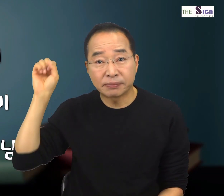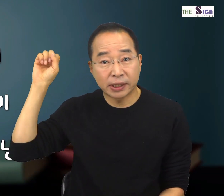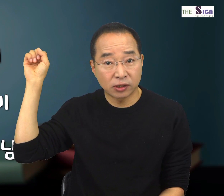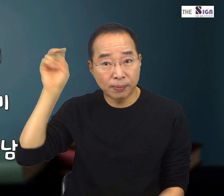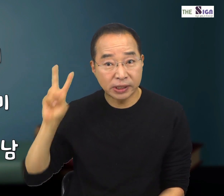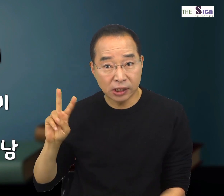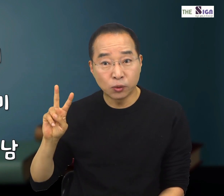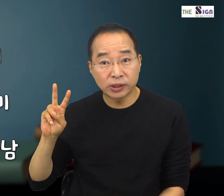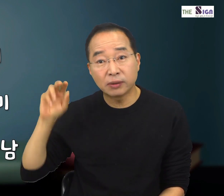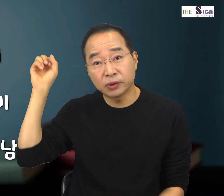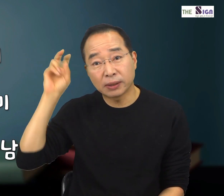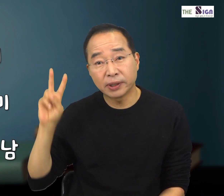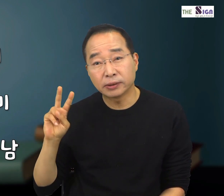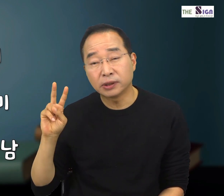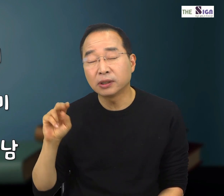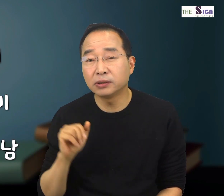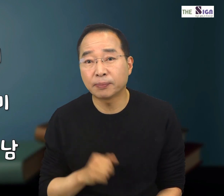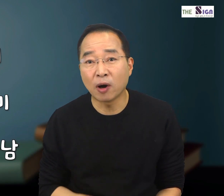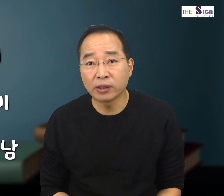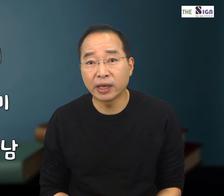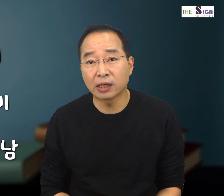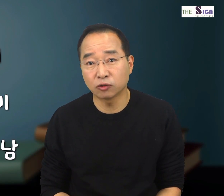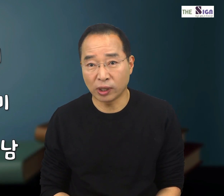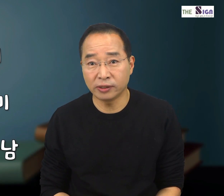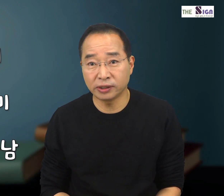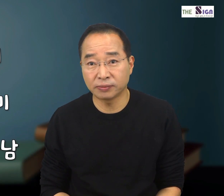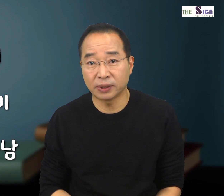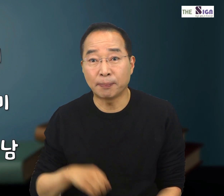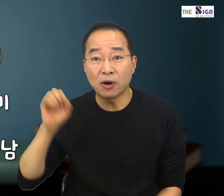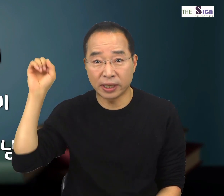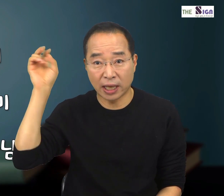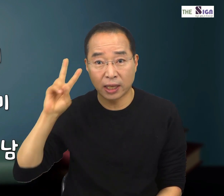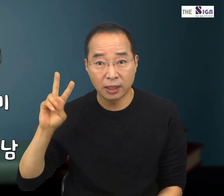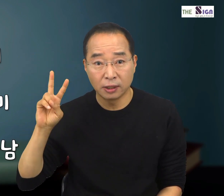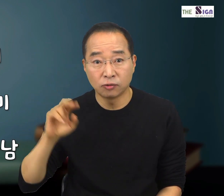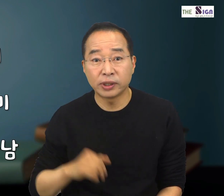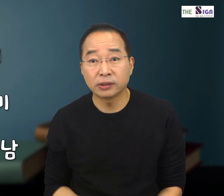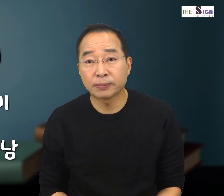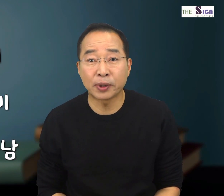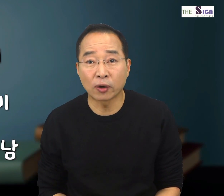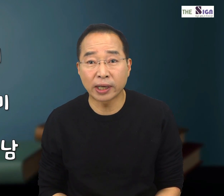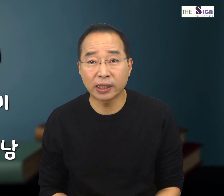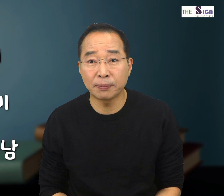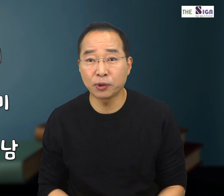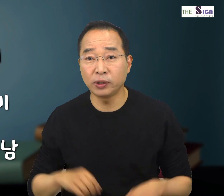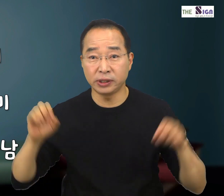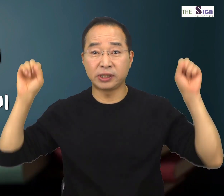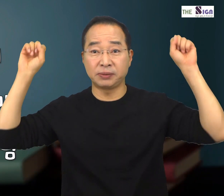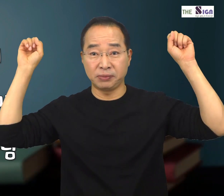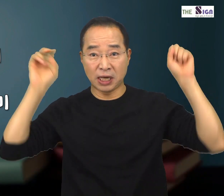첫 번째 이 동작은 뭐냐면 이건 이제 번개하고 관련이 있습니다. 번개. 우리가 그래서 벼락이라는 표현을 이렇게 씁니다.